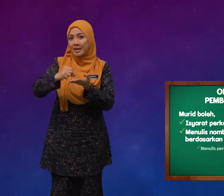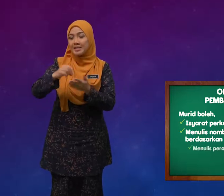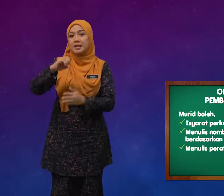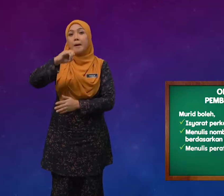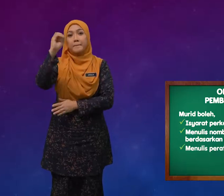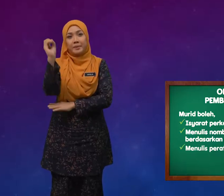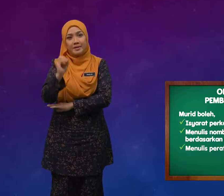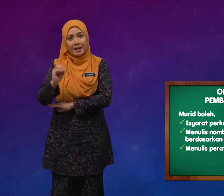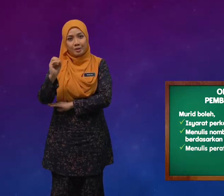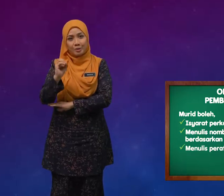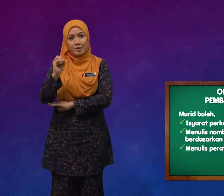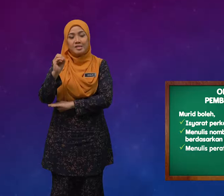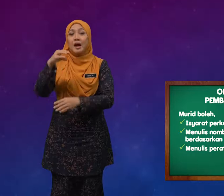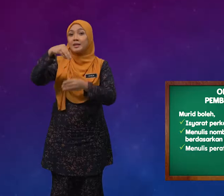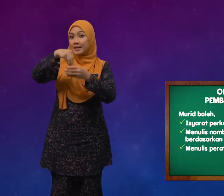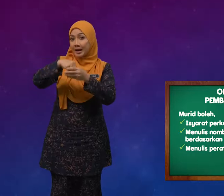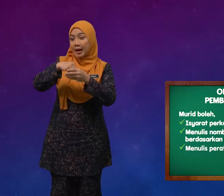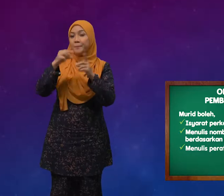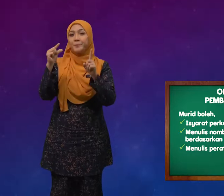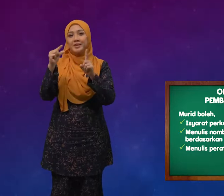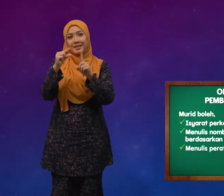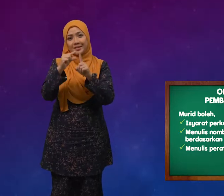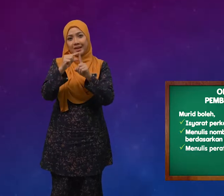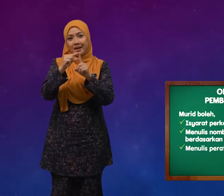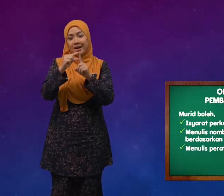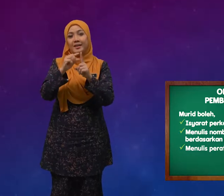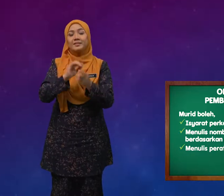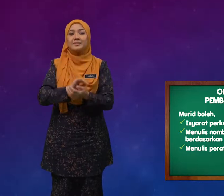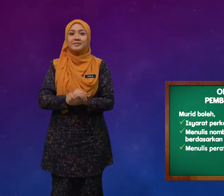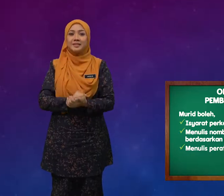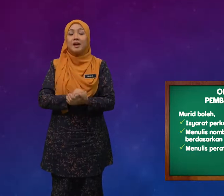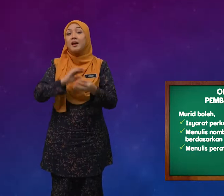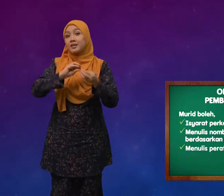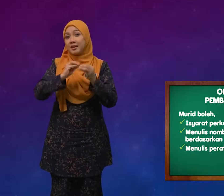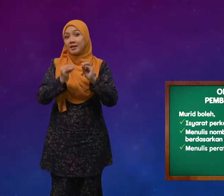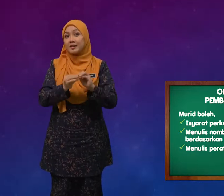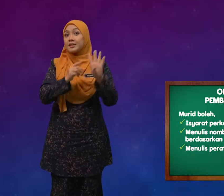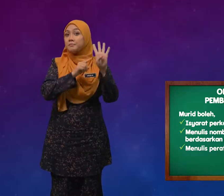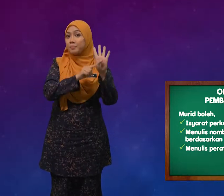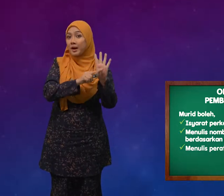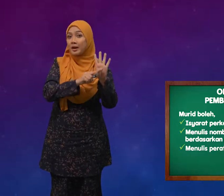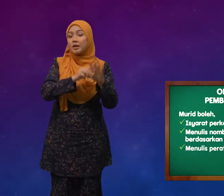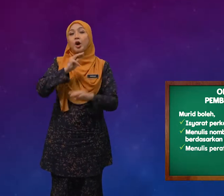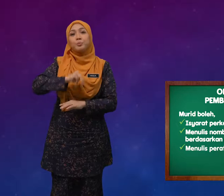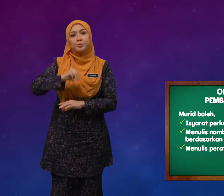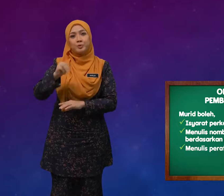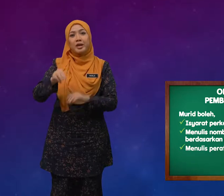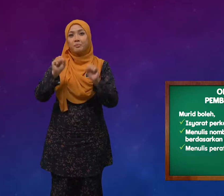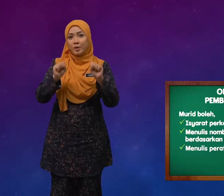menulis peratus dalam perkataan. Yang keempat, murid